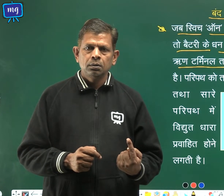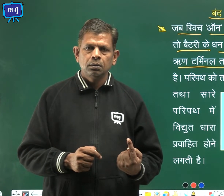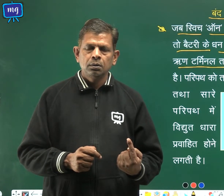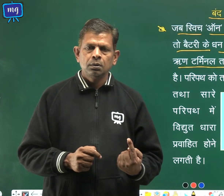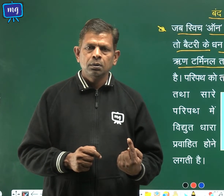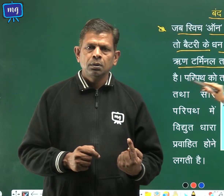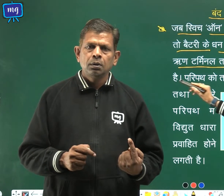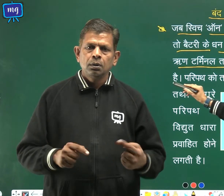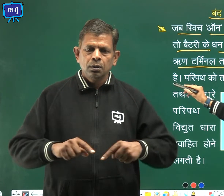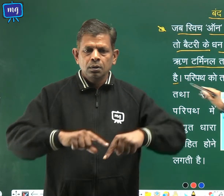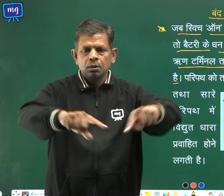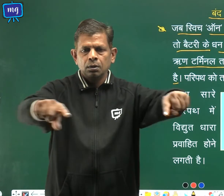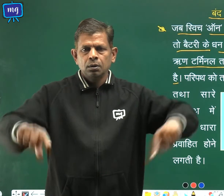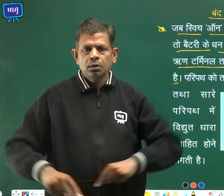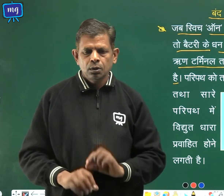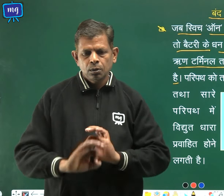पूरा होता है